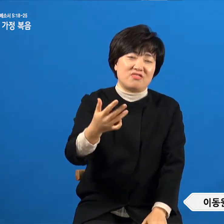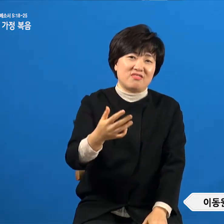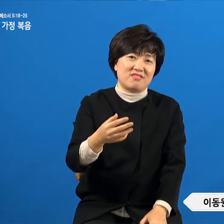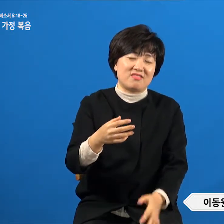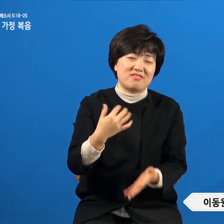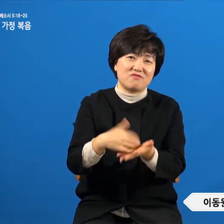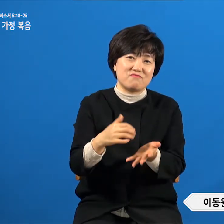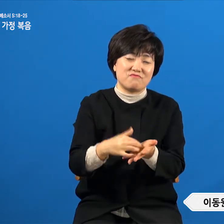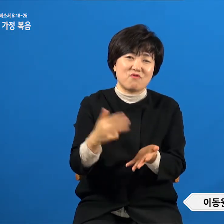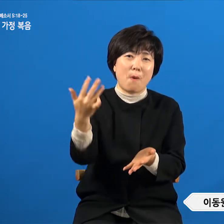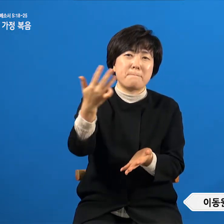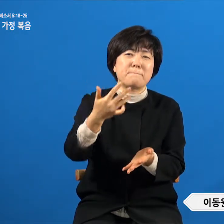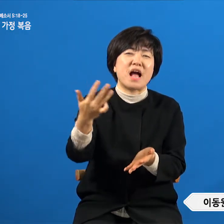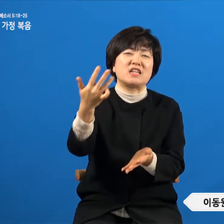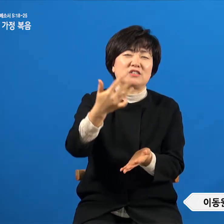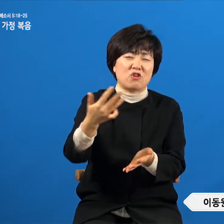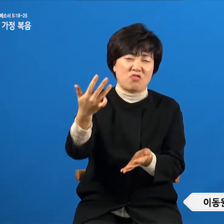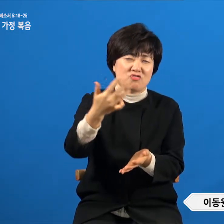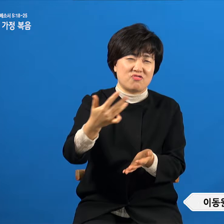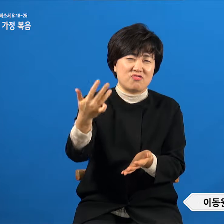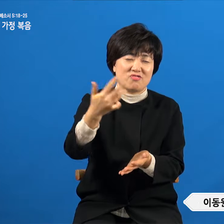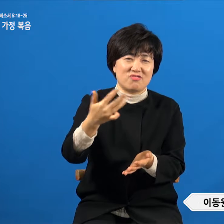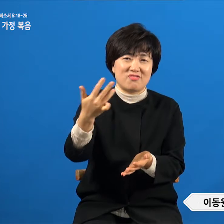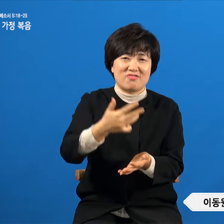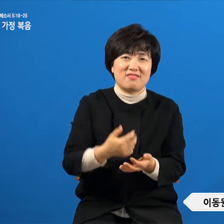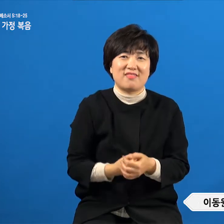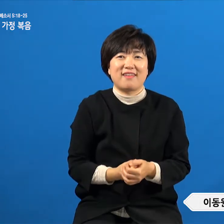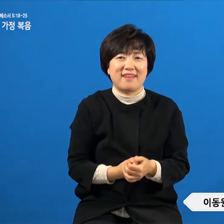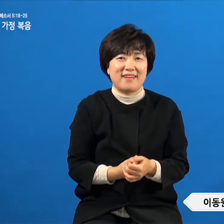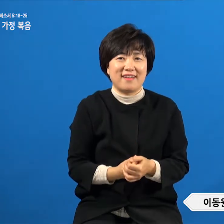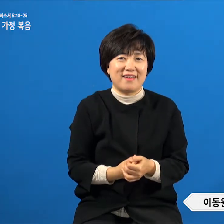됩니다. 얼마? 8,000.